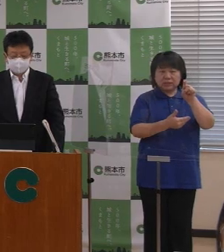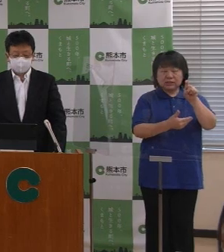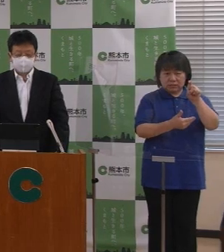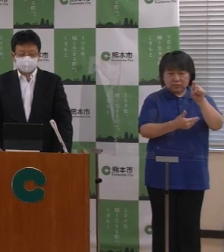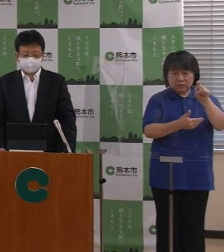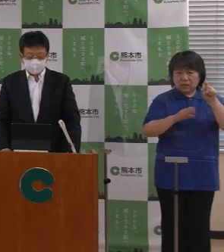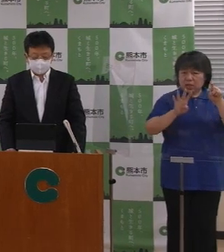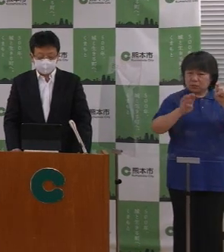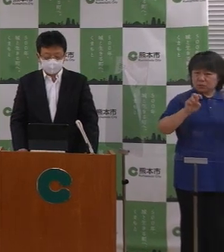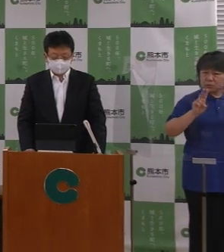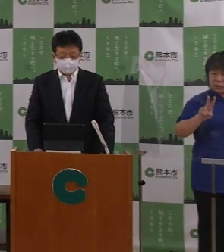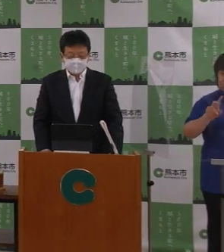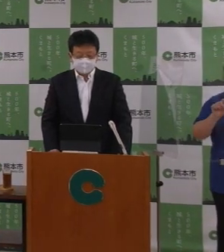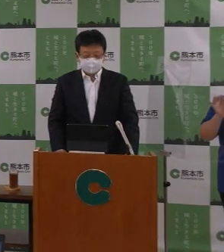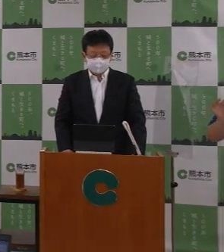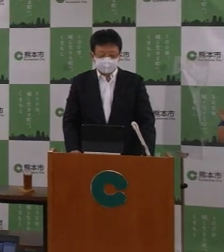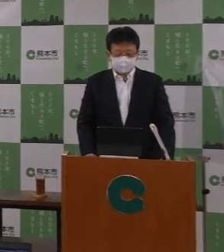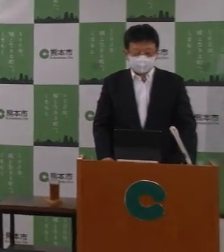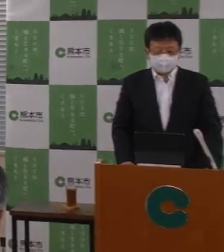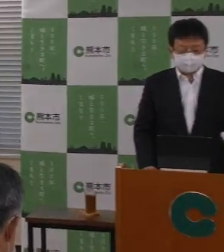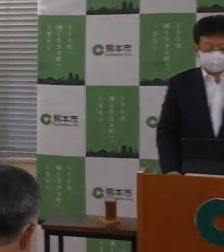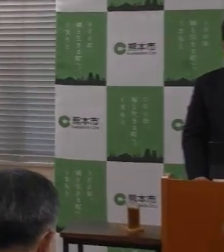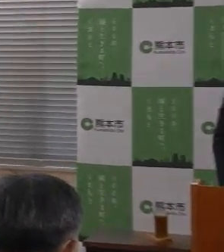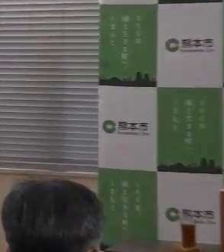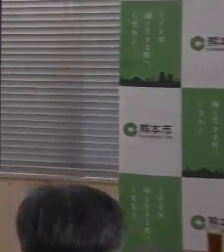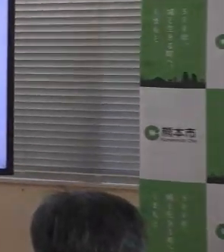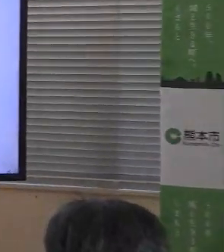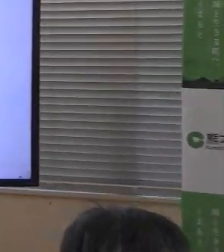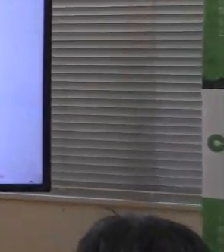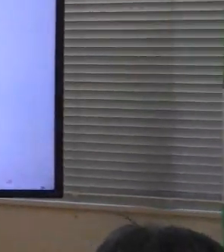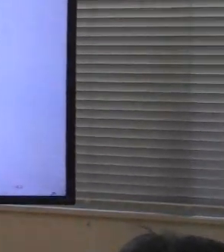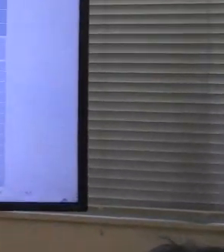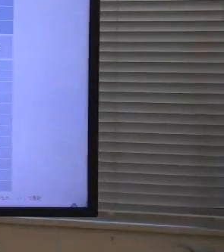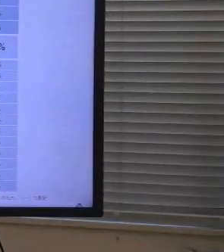で 42% と、前回の